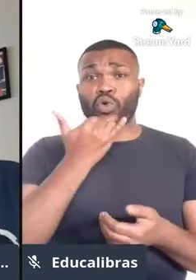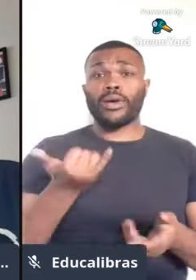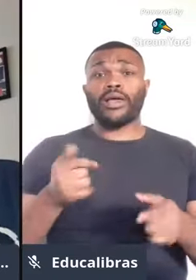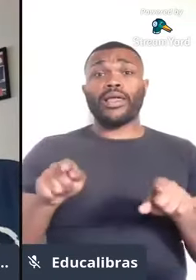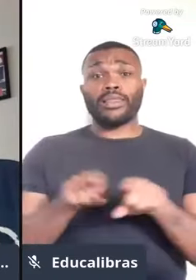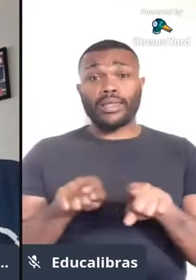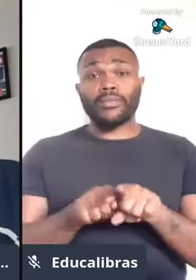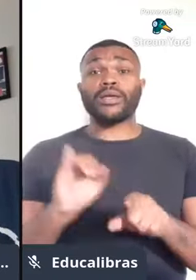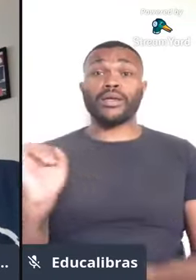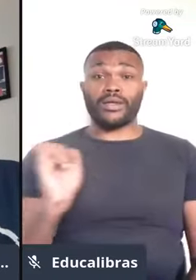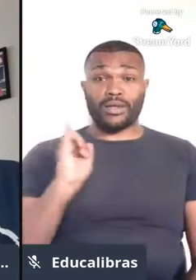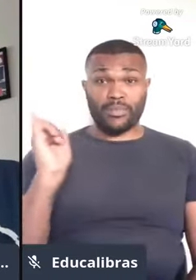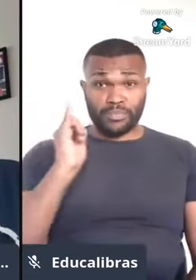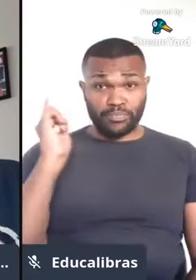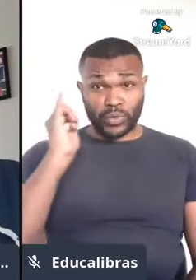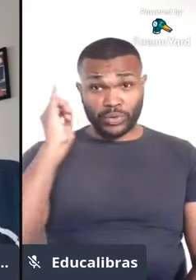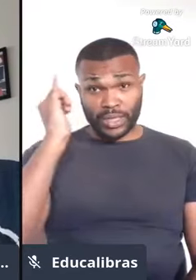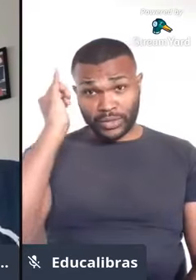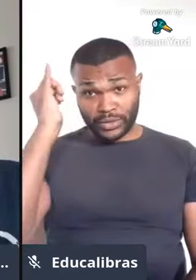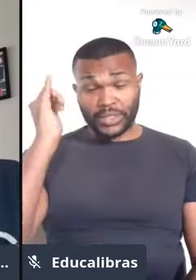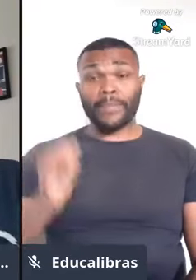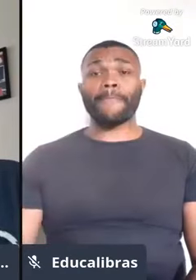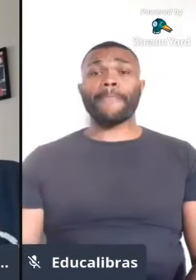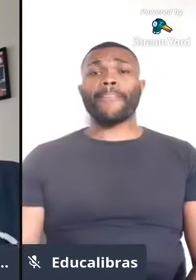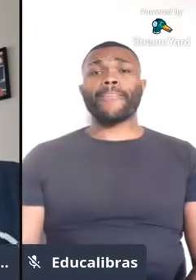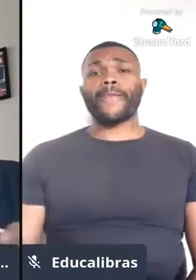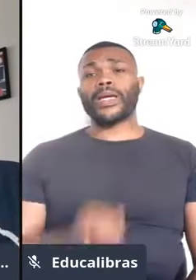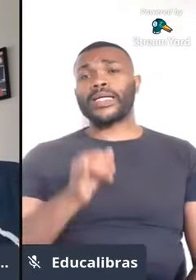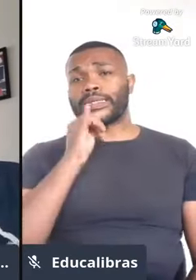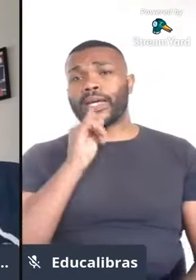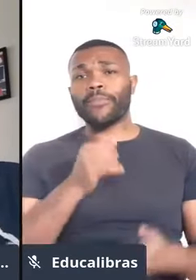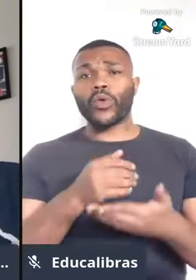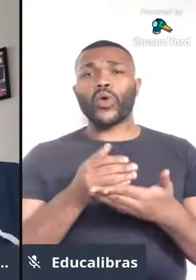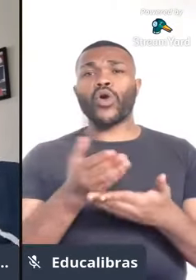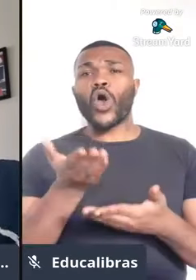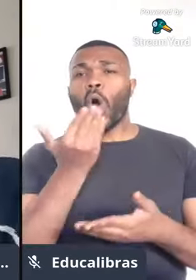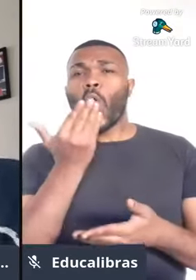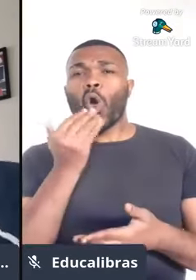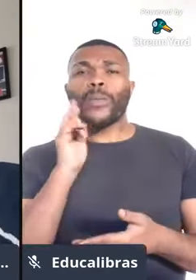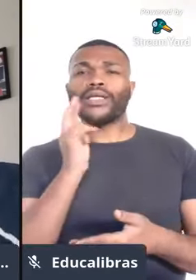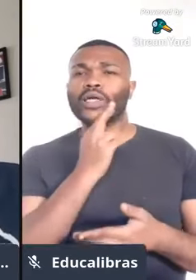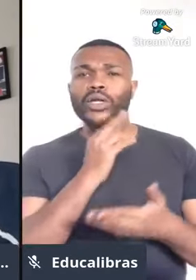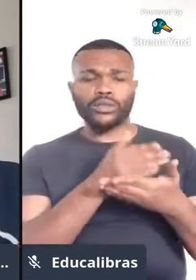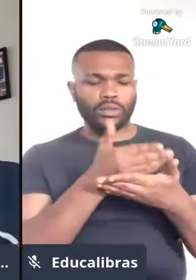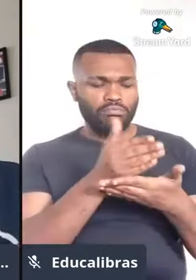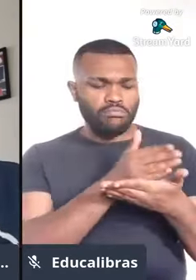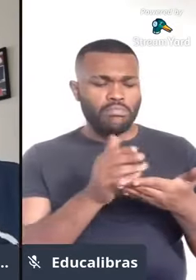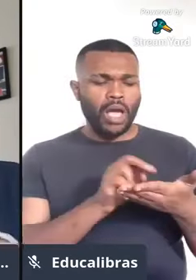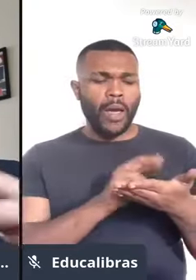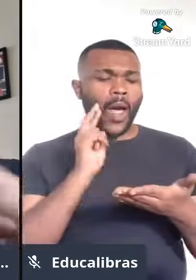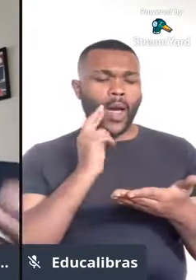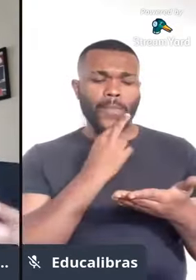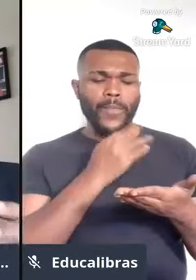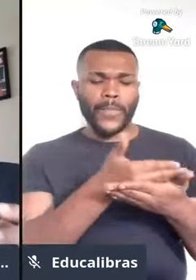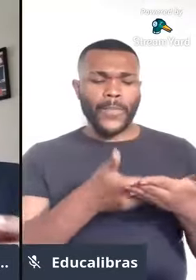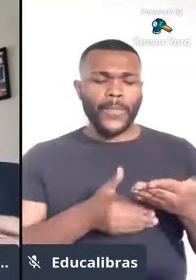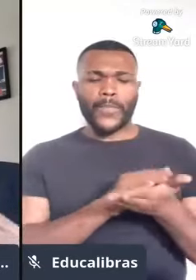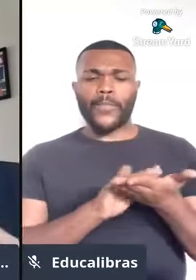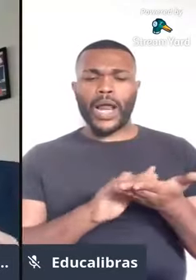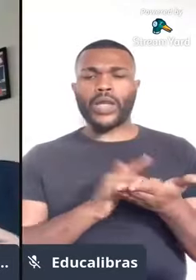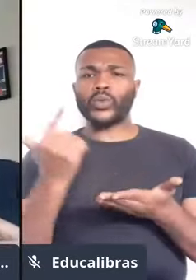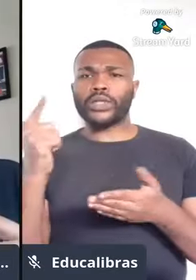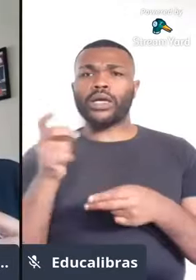fundamental. Não tem cardápio em braille, não tem braille no ponto de ônibus, não tem um aplicativo para